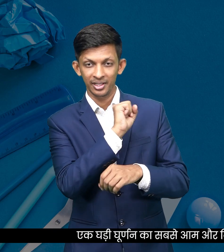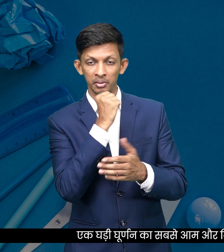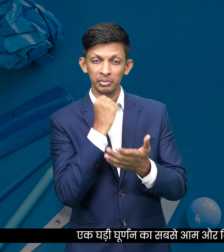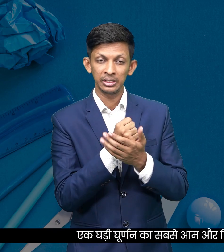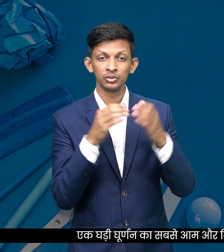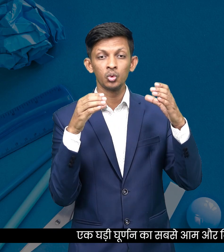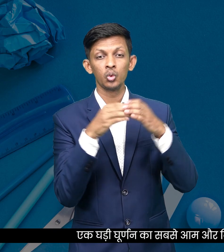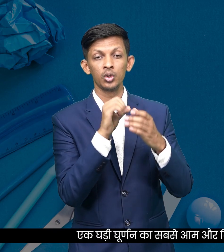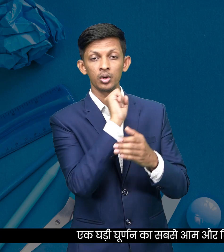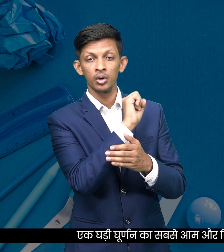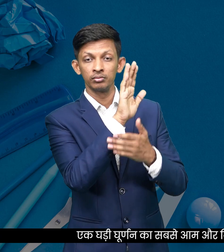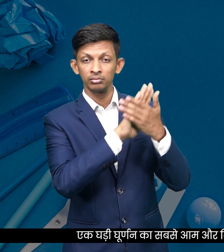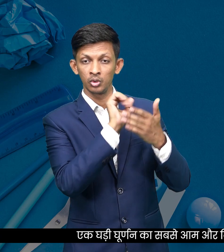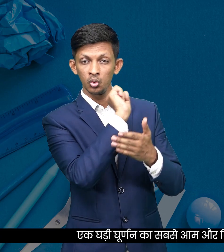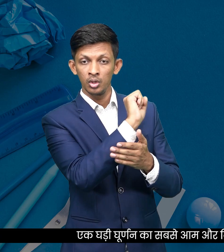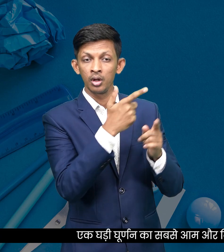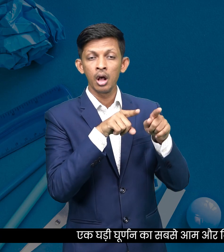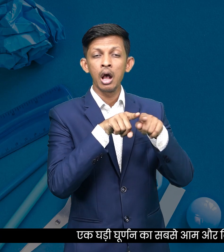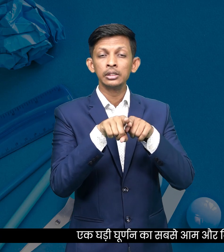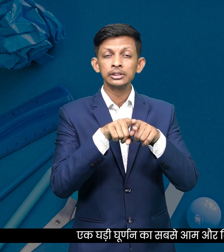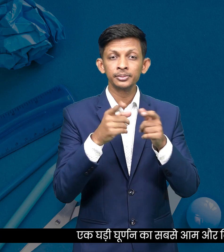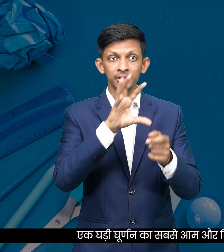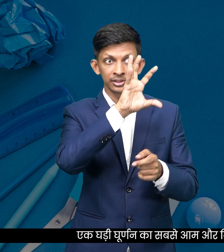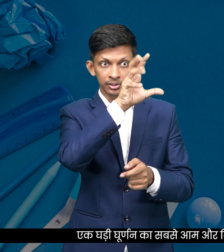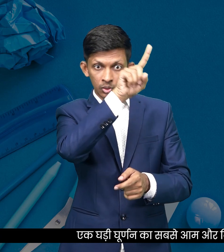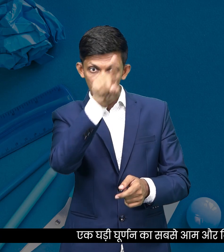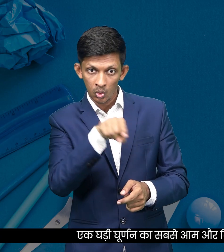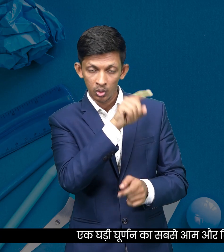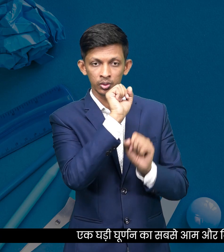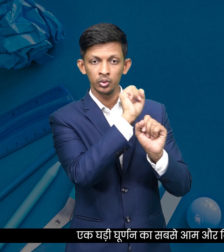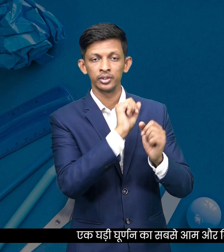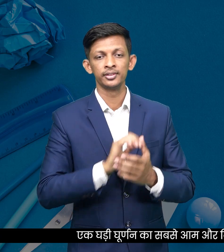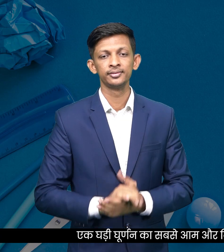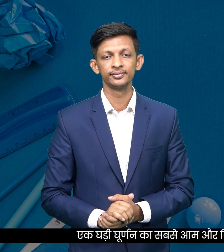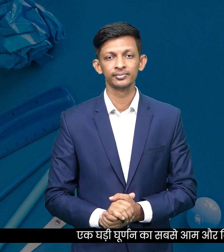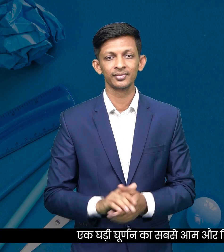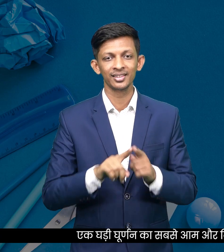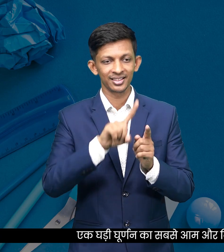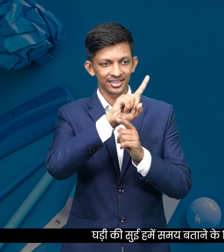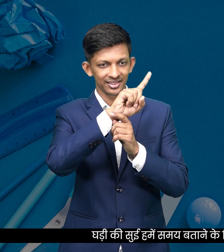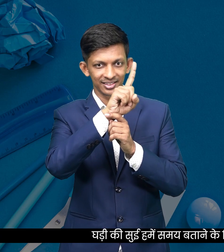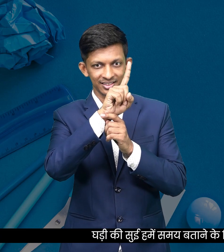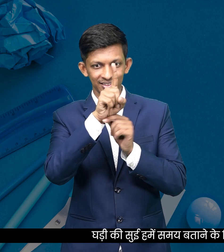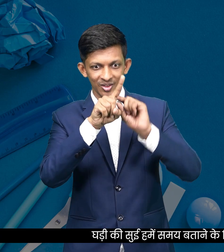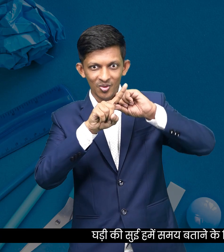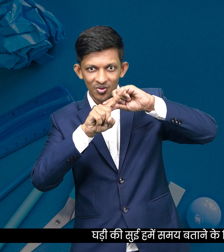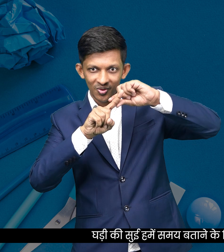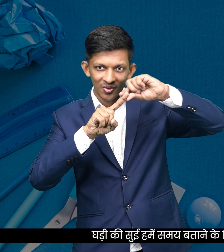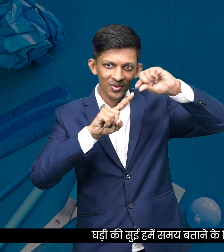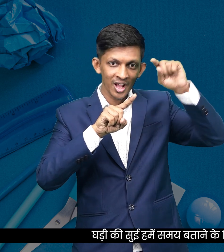एक घड़ी घूर्णन का सबसे आम और नियमित रूप से दृष्टि वाला उदाहरण है। घड़ी की सुई हमें समय बताने